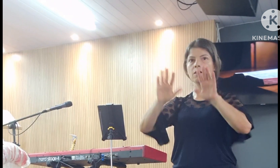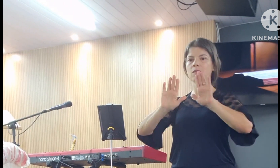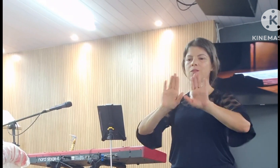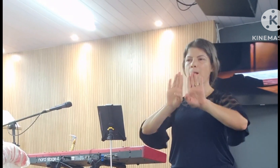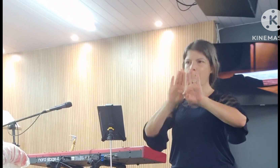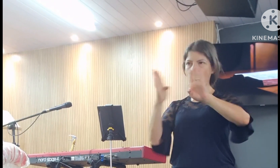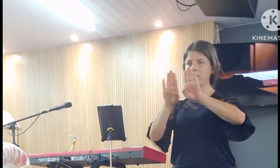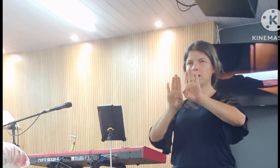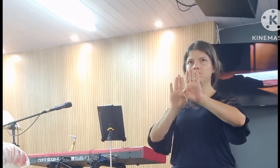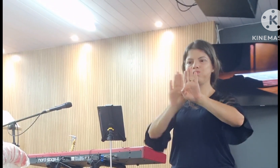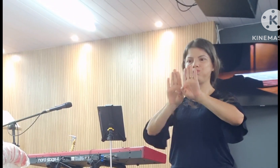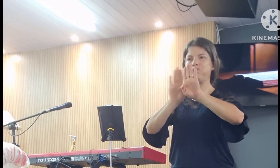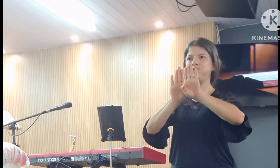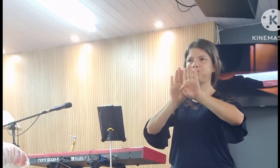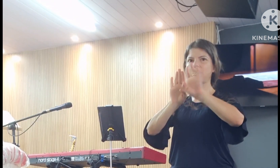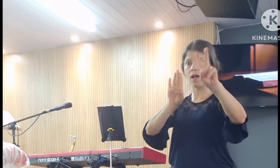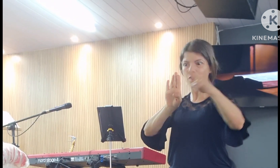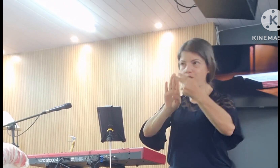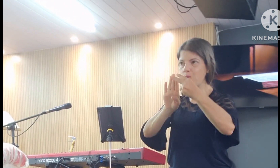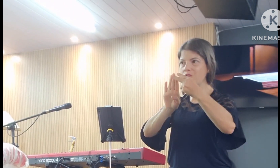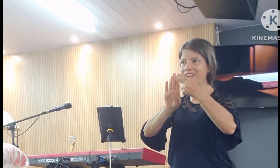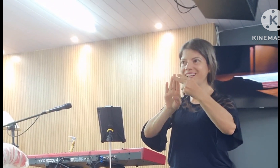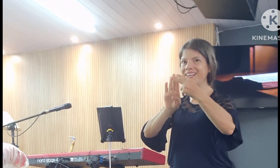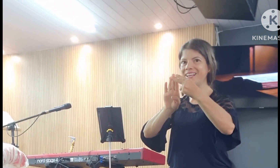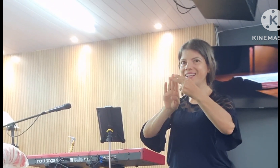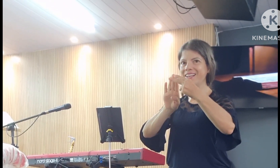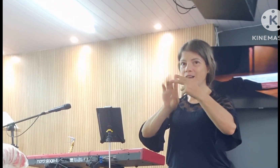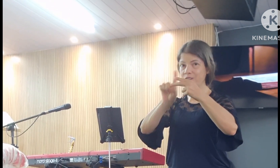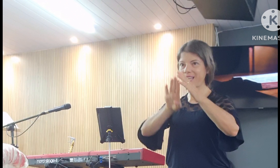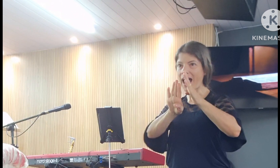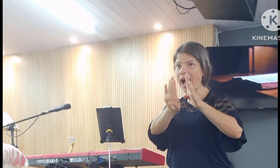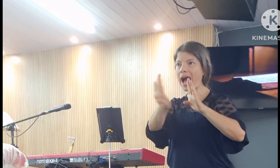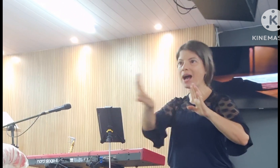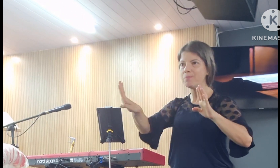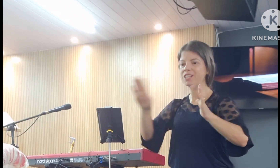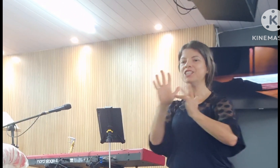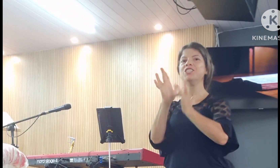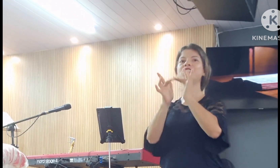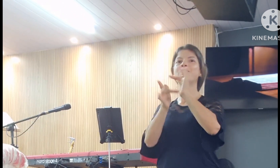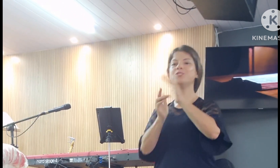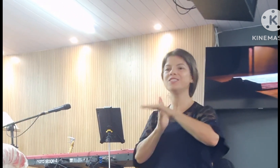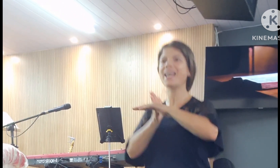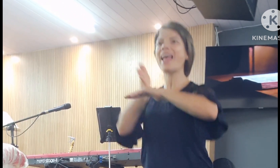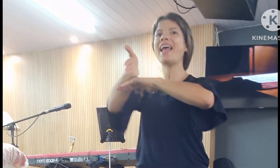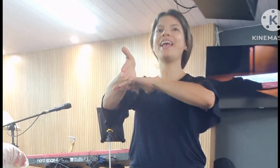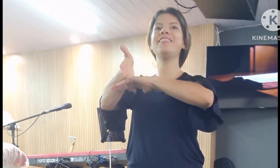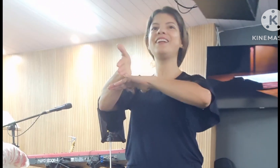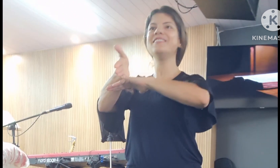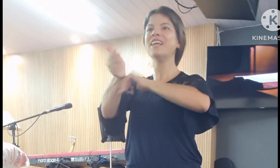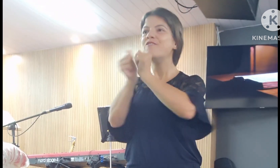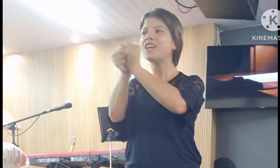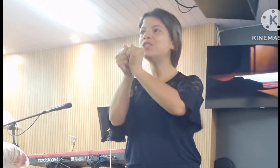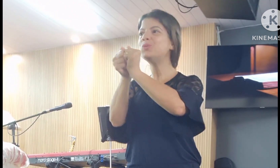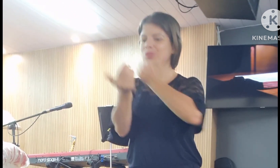a porta, eu entrarei e cearei, participarei da vida